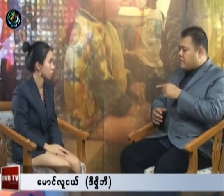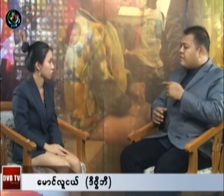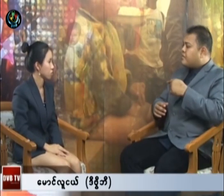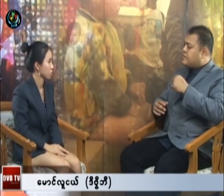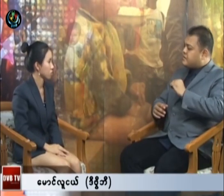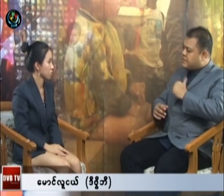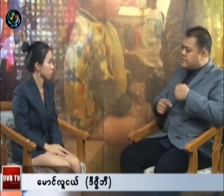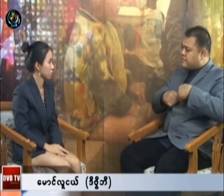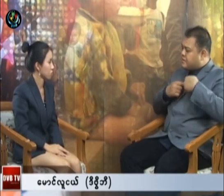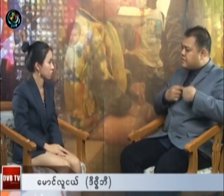ပြည့်စက်ပြောချင်တာတွေရှိရင်ပြောပြပ